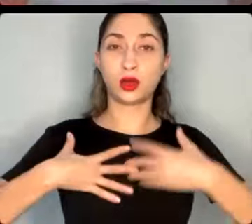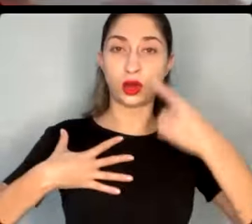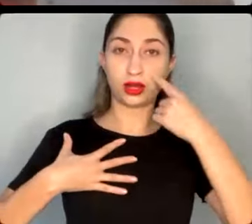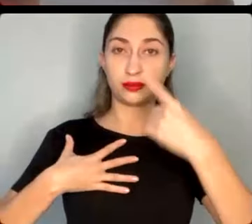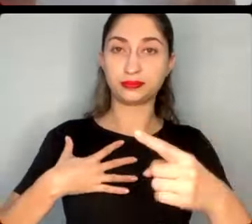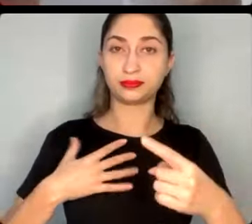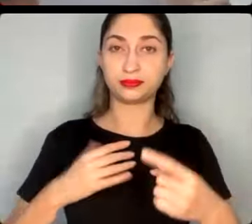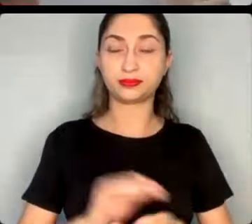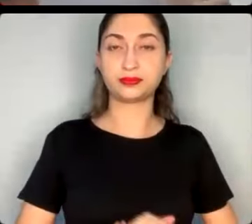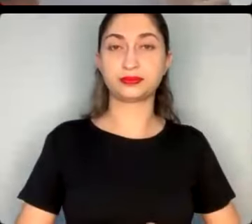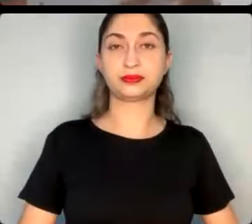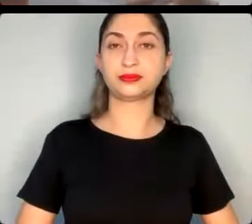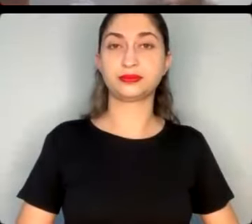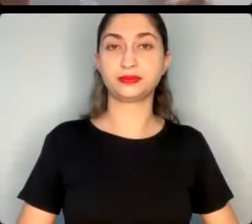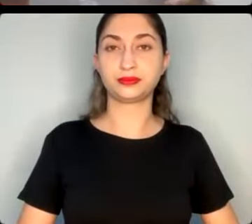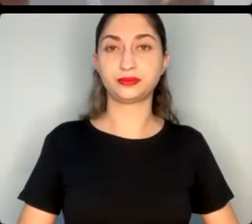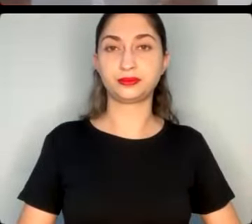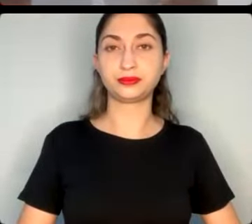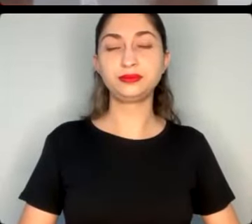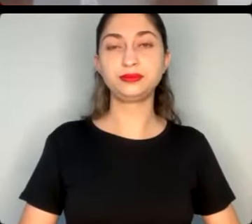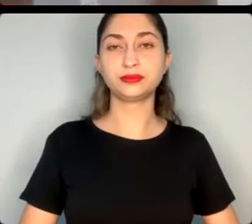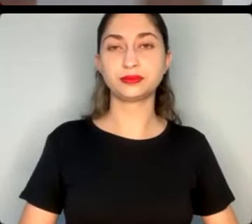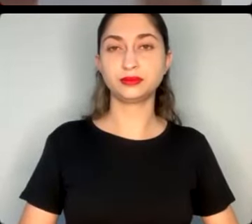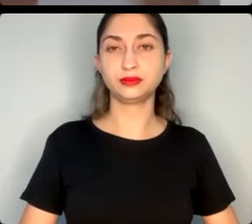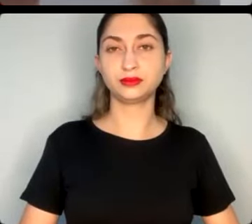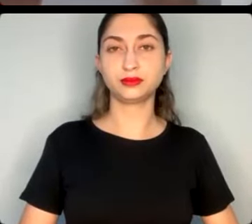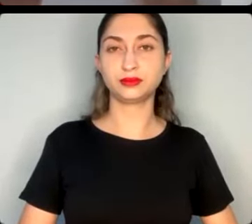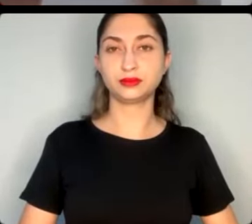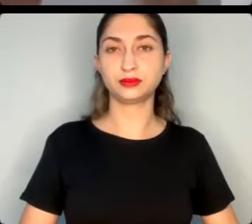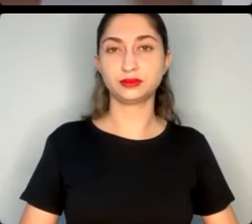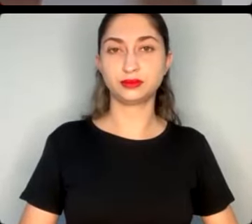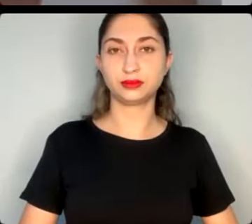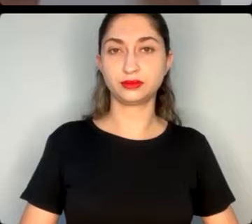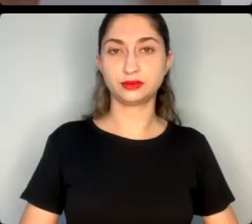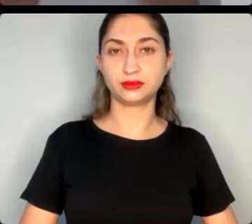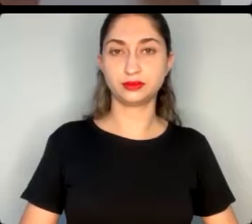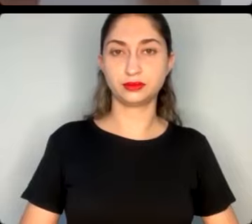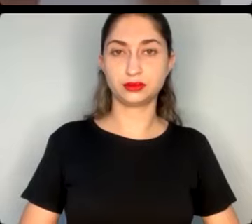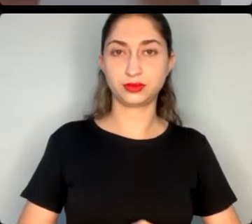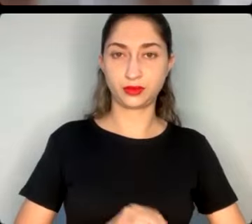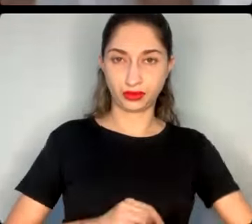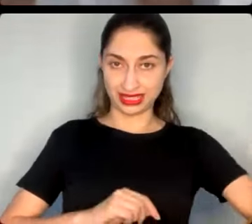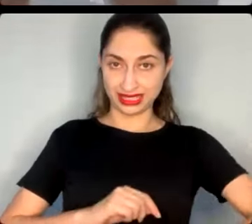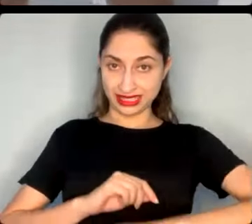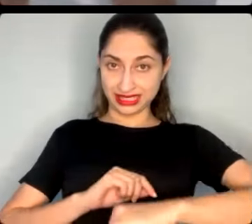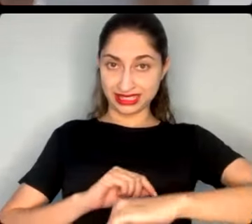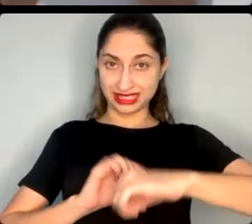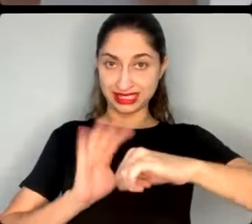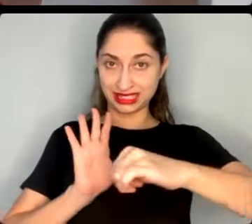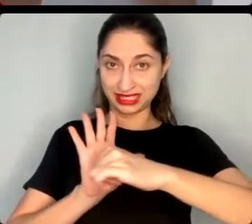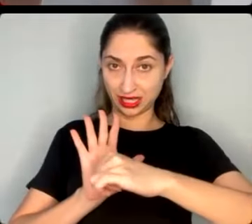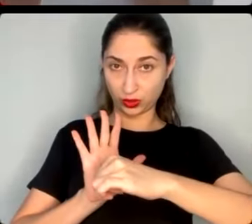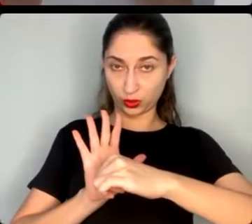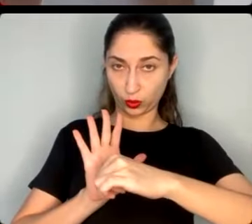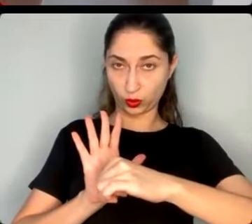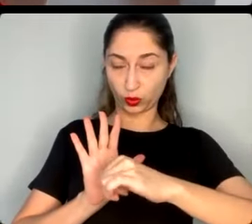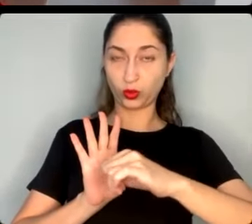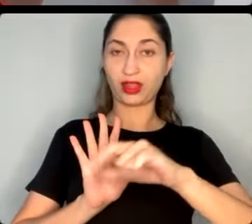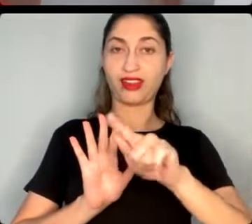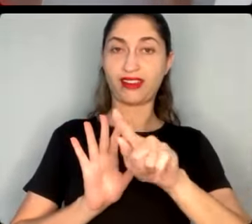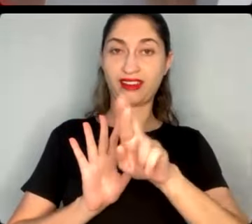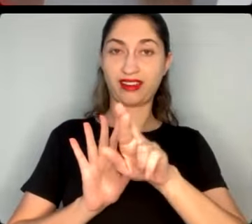Então, nós vamos observar aqui o centro de gravidade estaria recaindo aqui, o centro da estrela, e